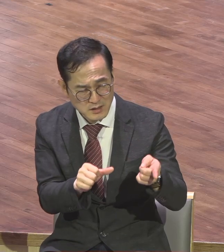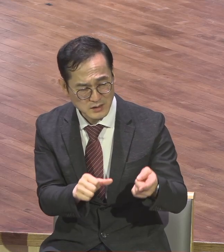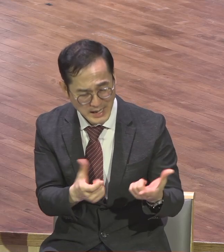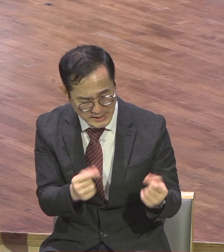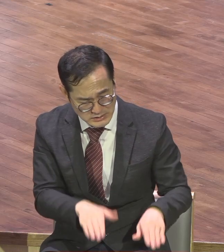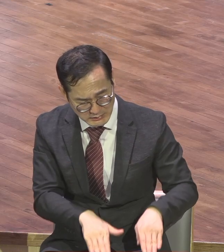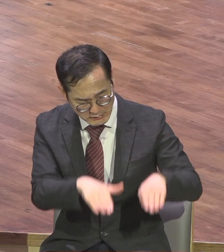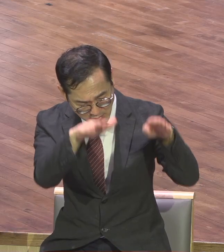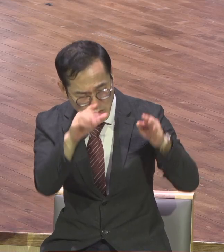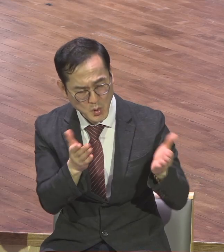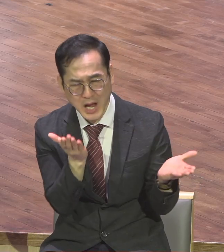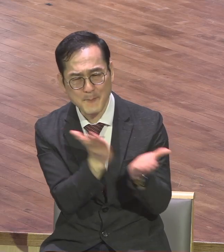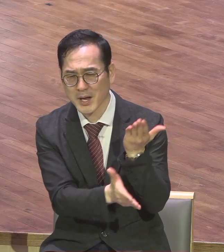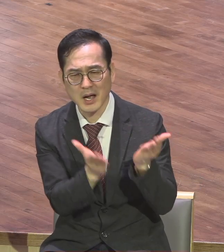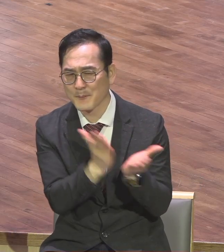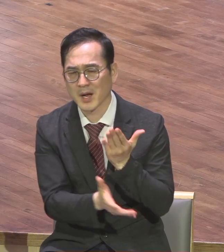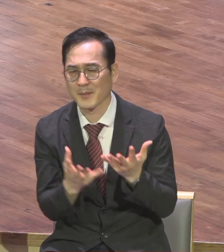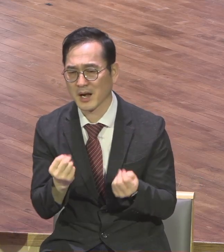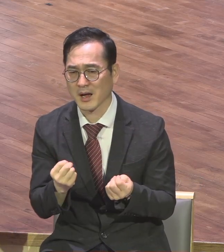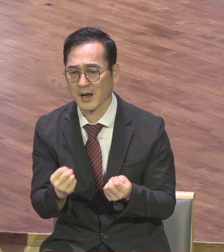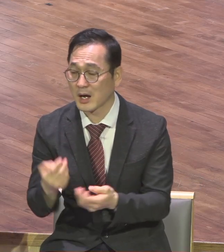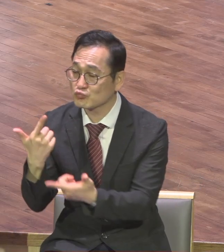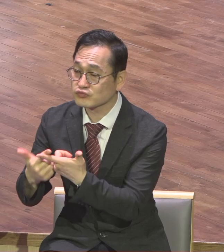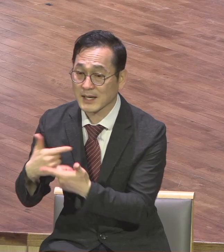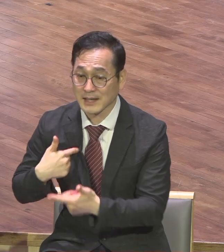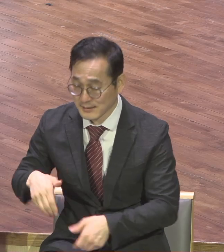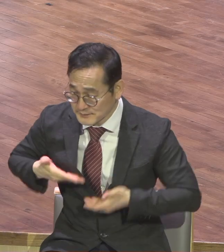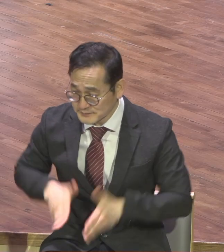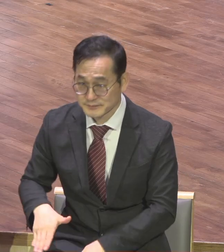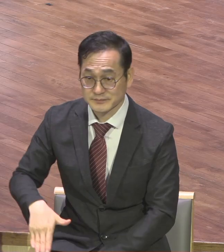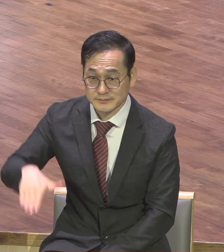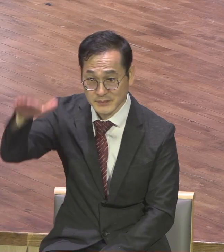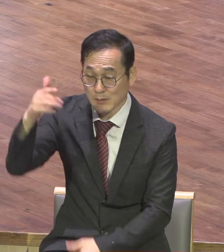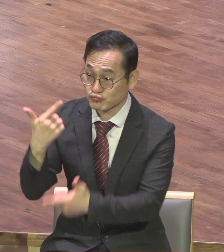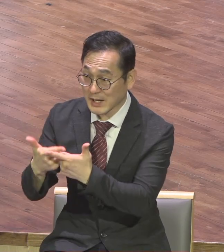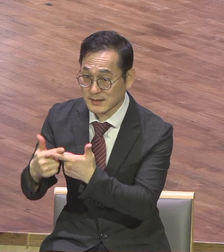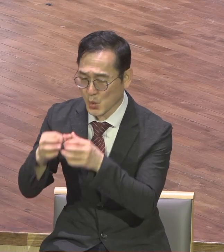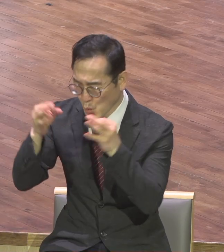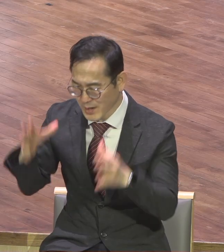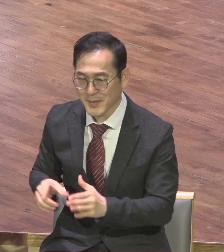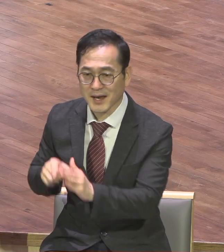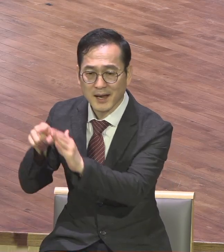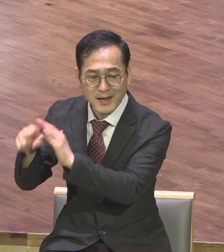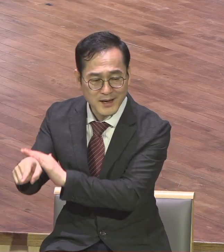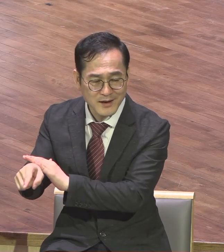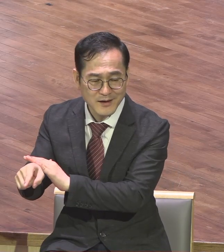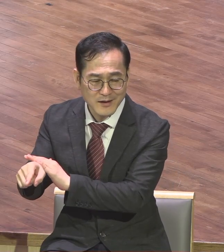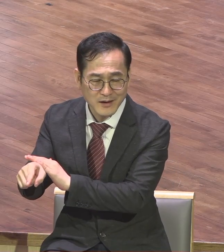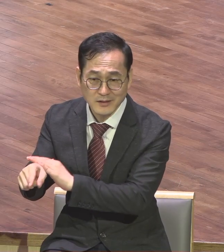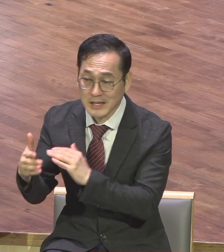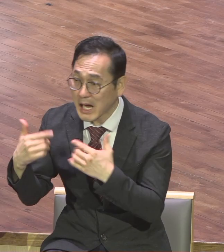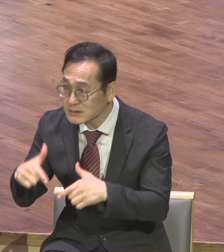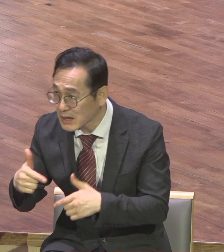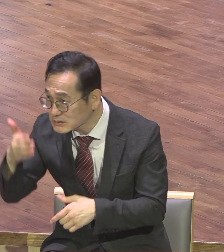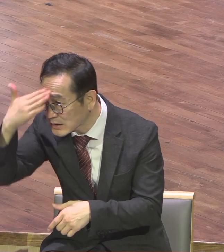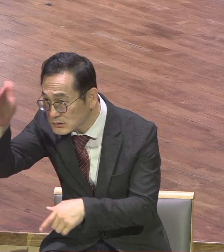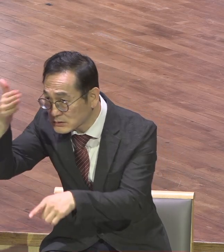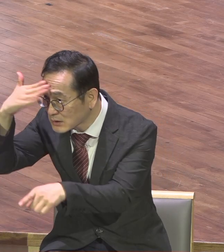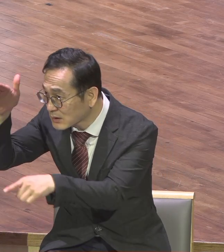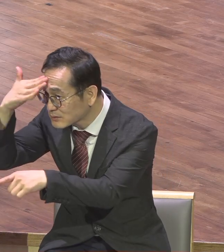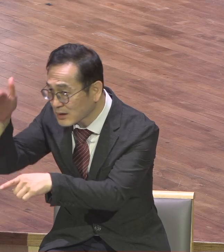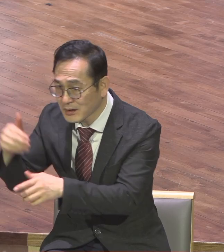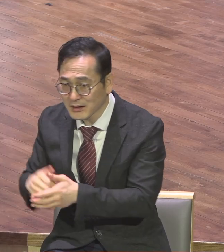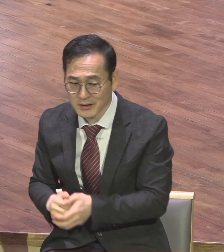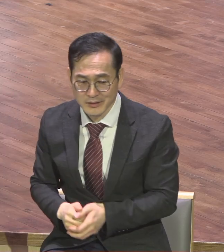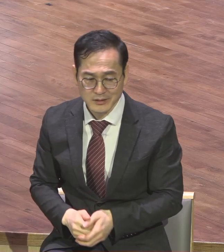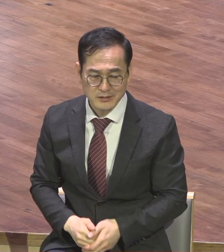차이가 나요. 저는 부산 사람이라 부산에 오래간만에 가도 그냥 늘 처음 보는 사람인데도